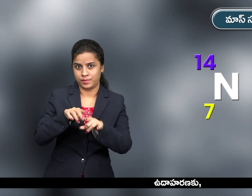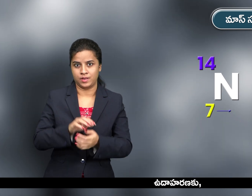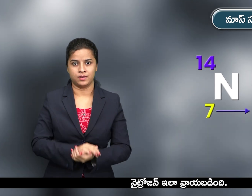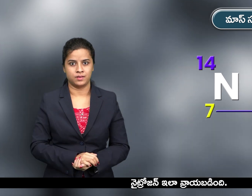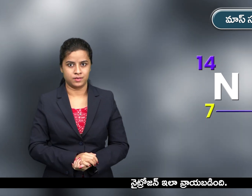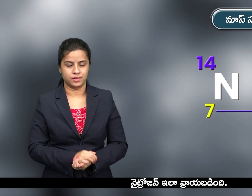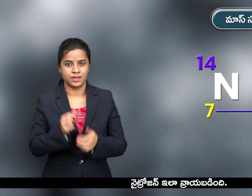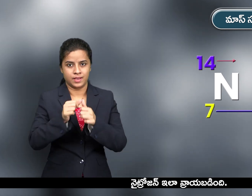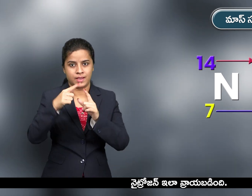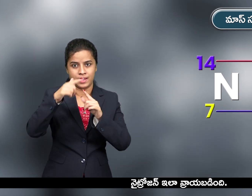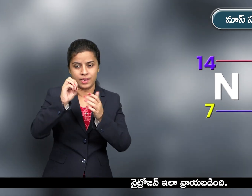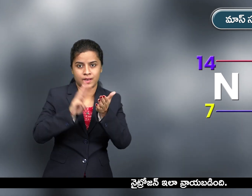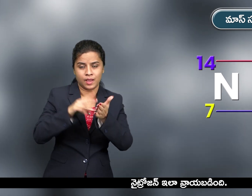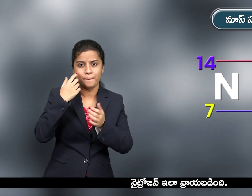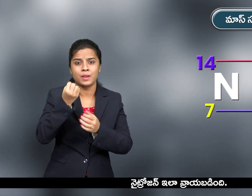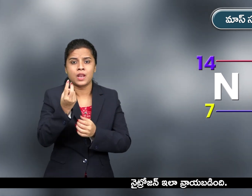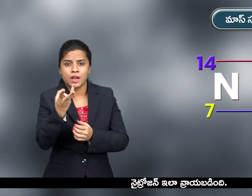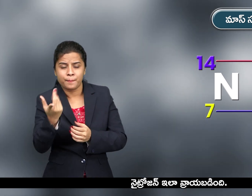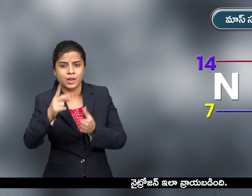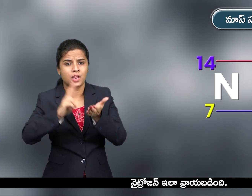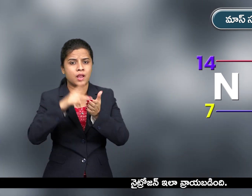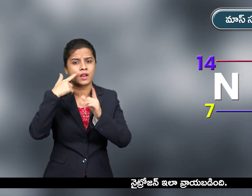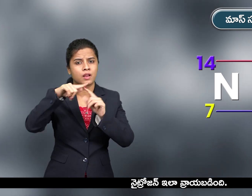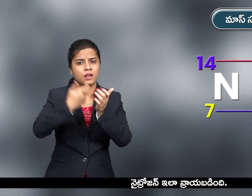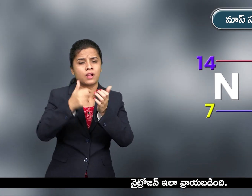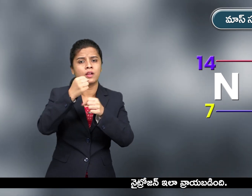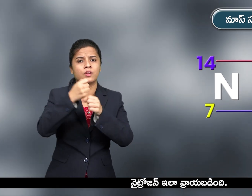ఉదాహరణకు నైట్రోజన్ ఇలా వ్రాయబడింది.